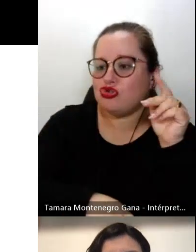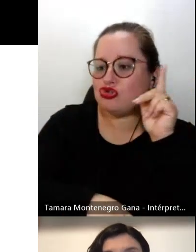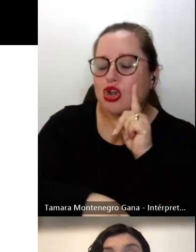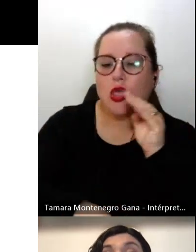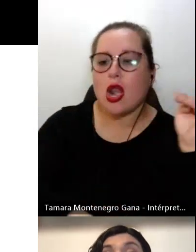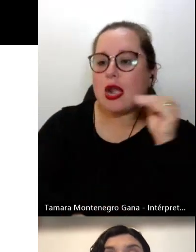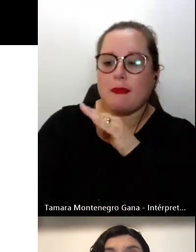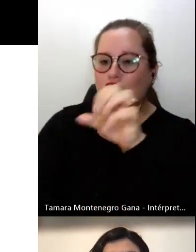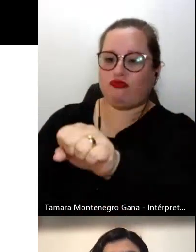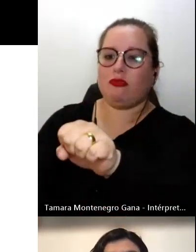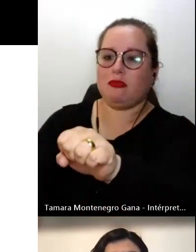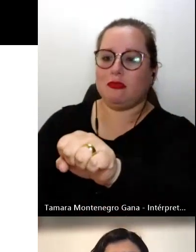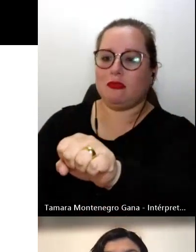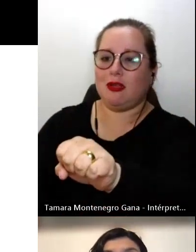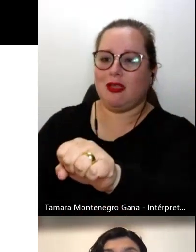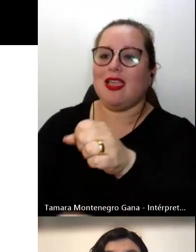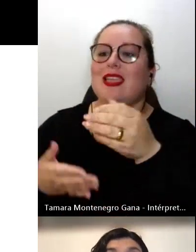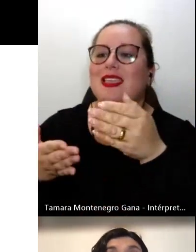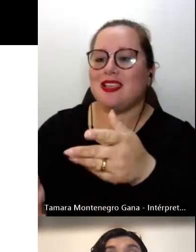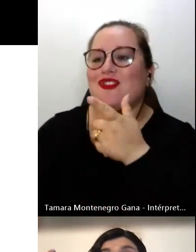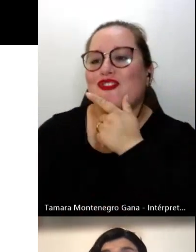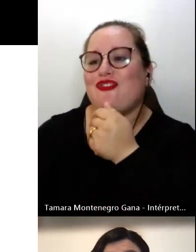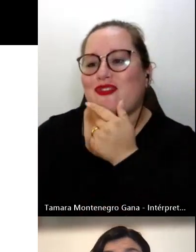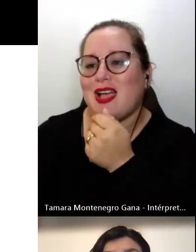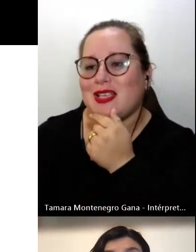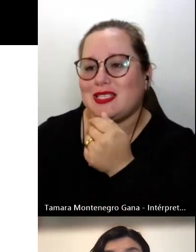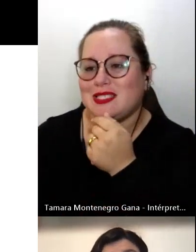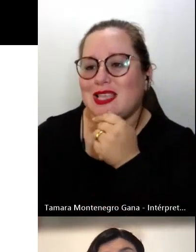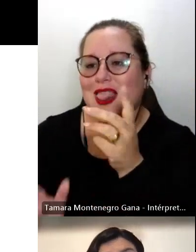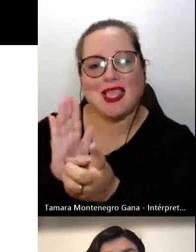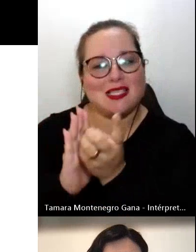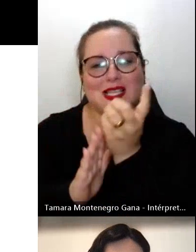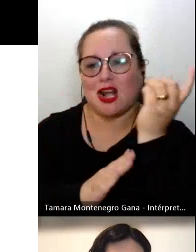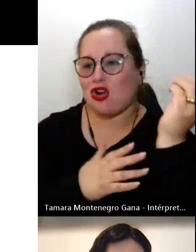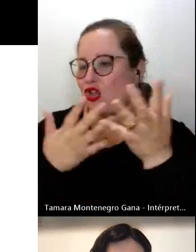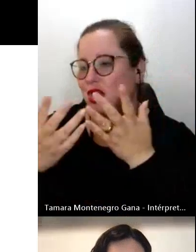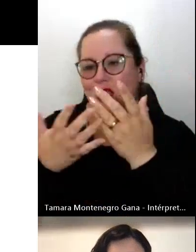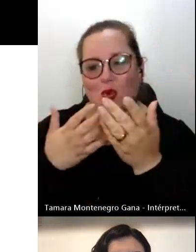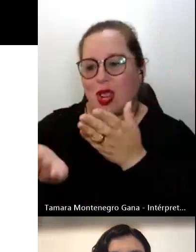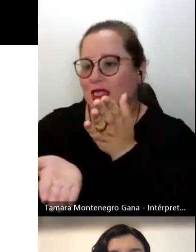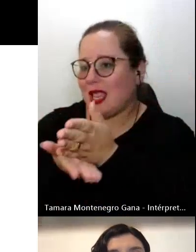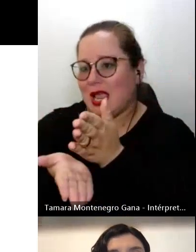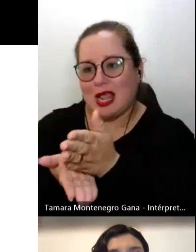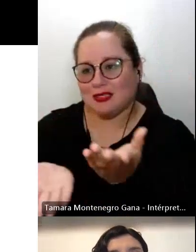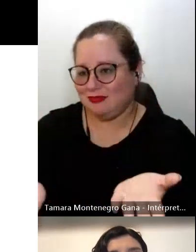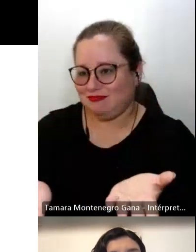sabe. Y eso facilita muchísimo también el desarrollo naturalmente de una clase.